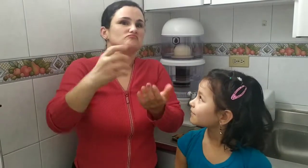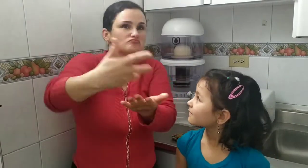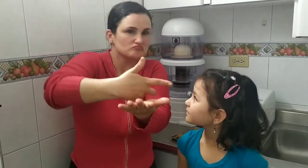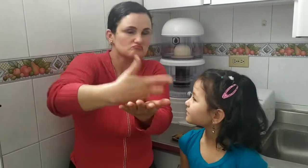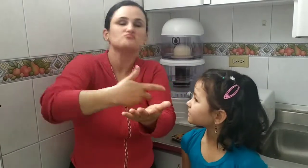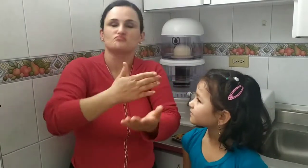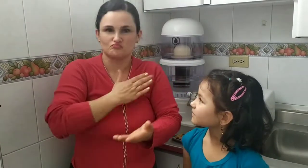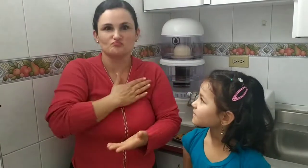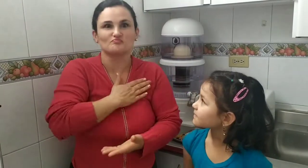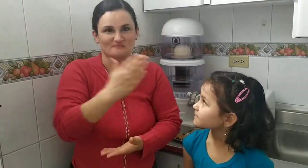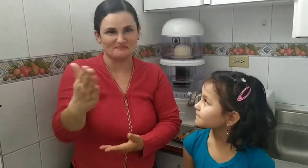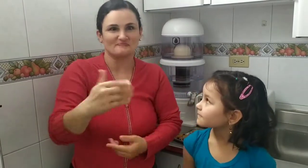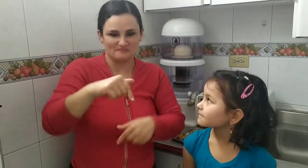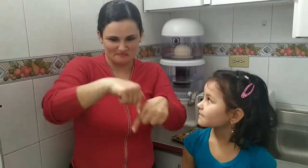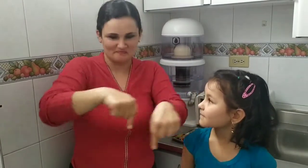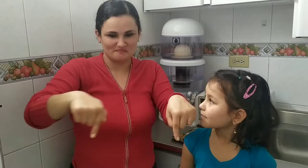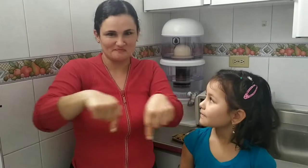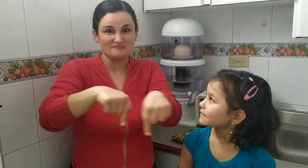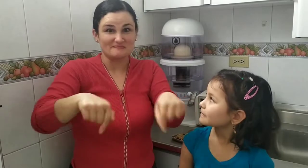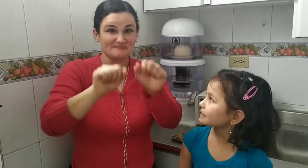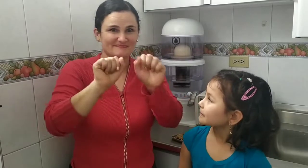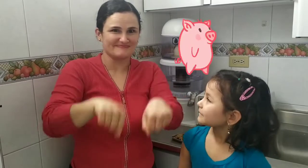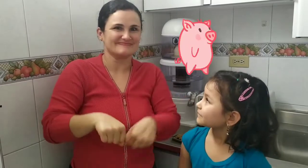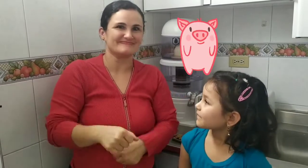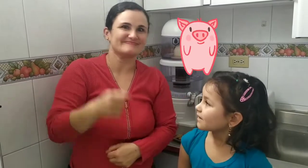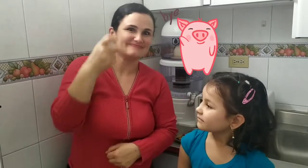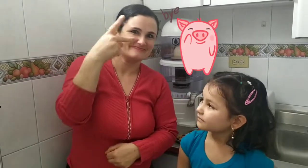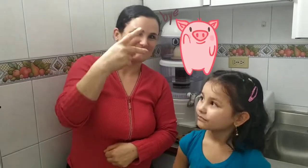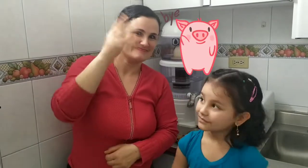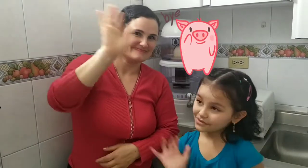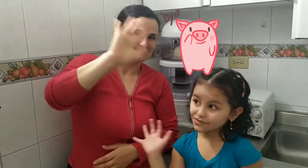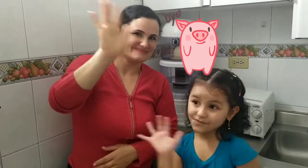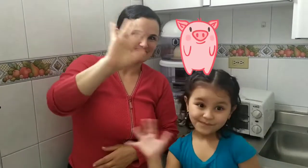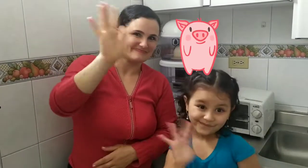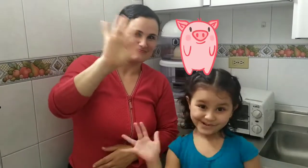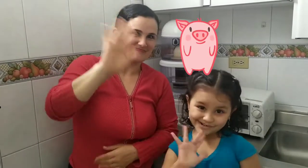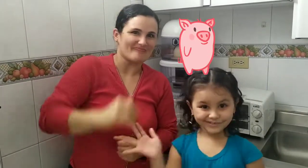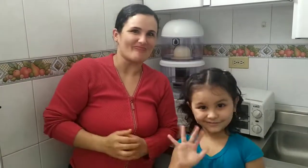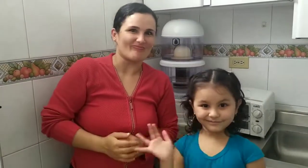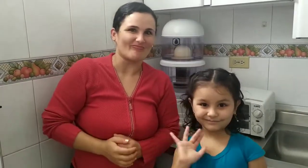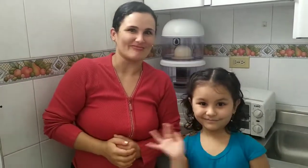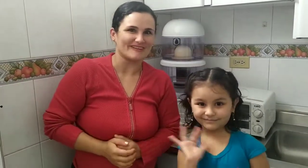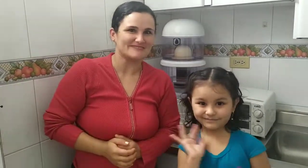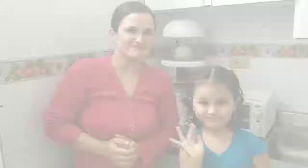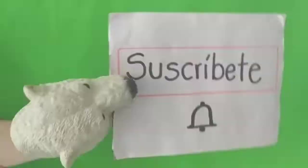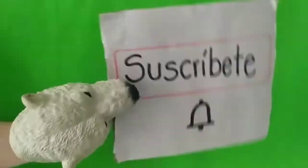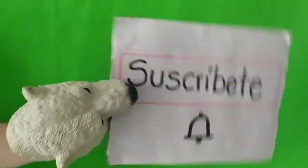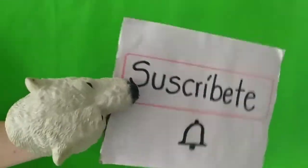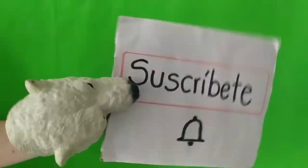Felicitaciones, sugerencias también son bien recibidas. Nos vemos. Chao.